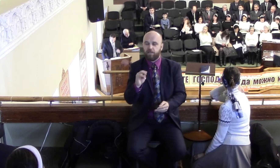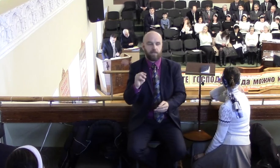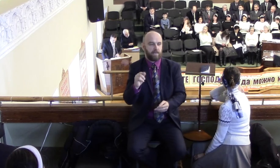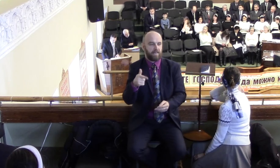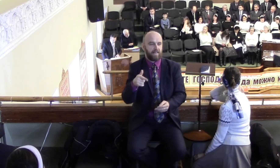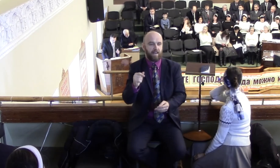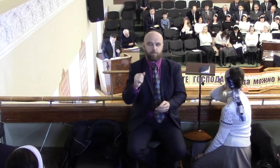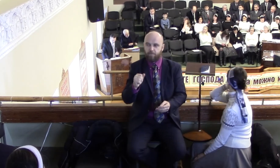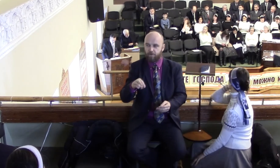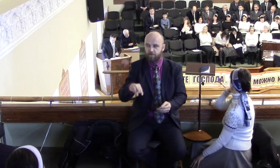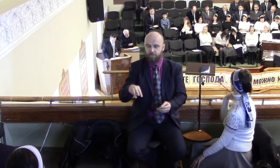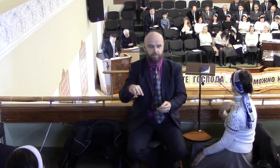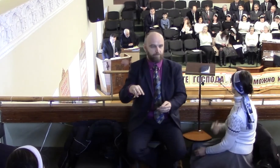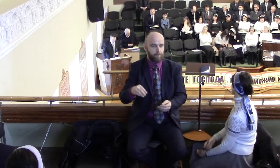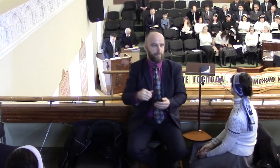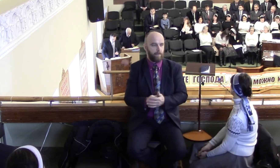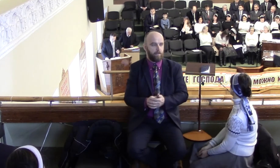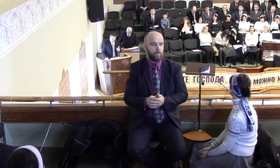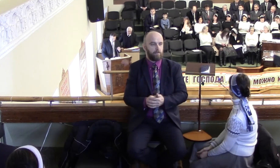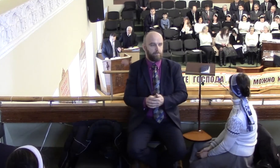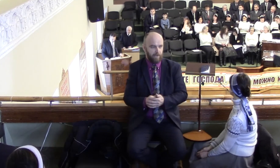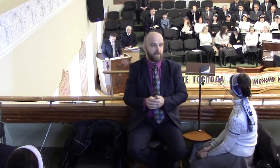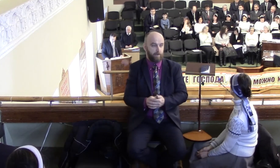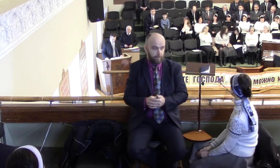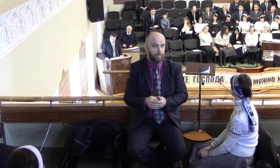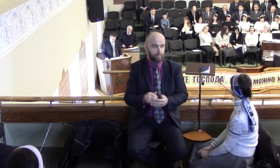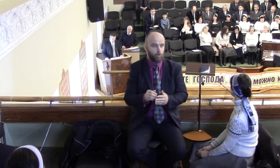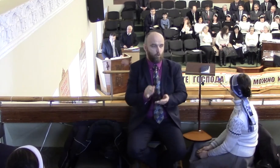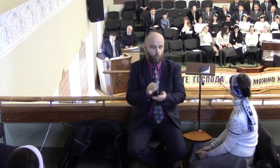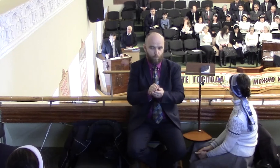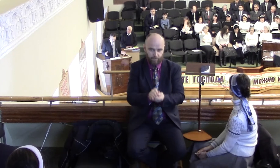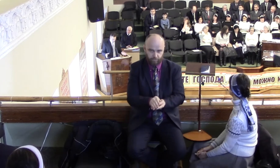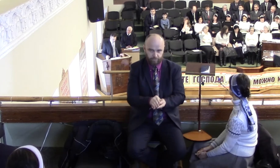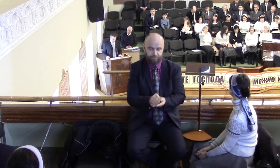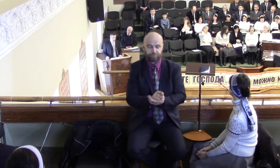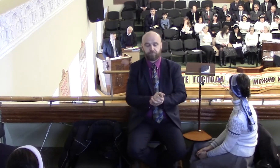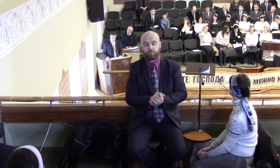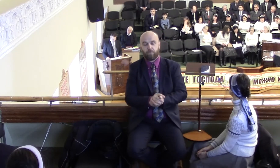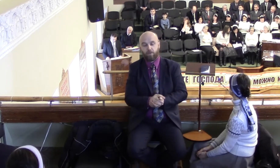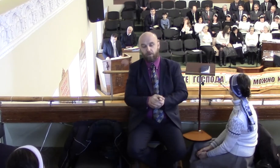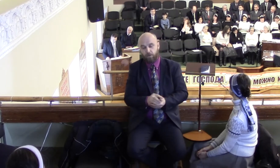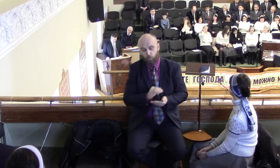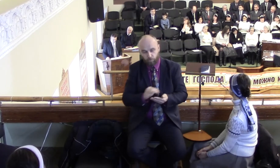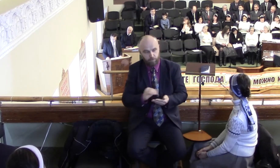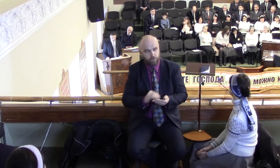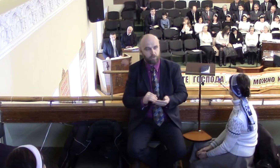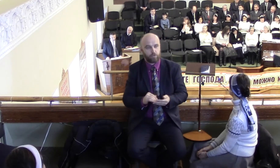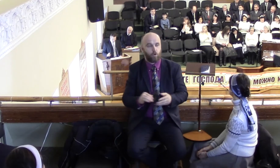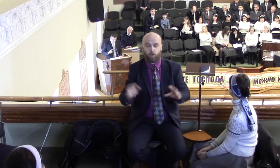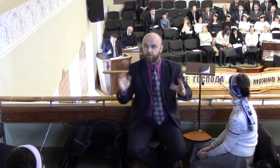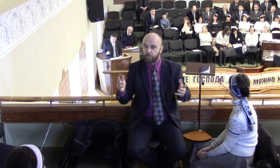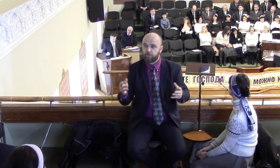своей автобиографии, интересно, он пишет: «Однажды вы прочтете или услышите, что Билли Грэм